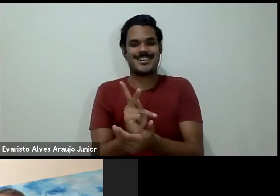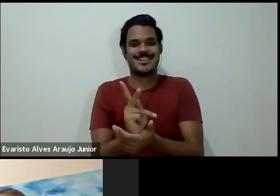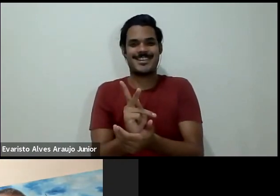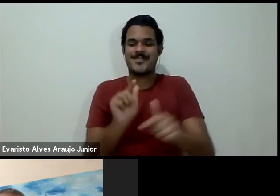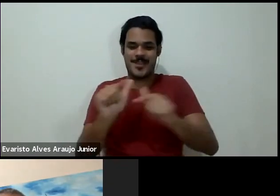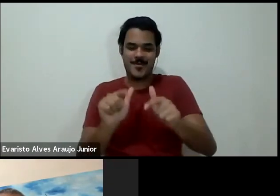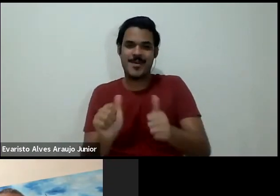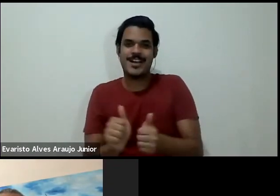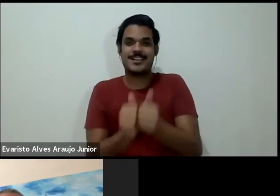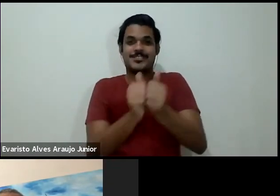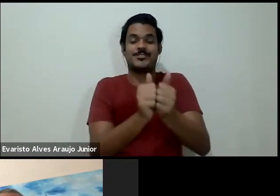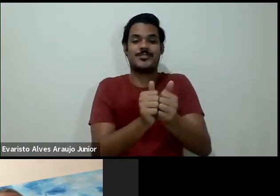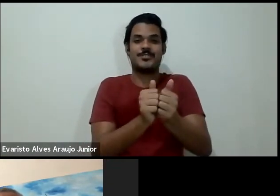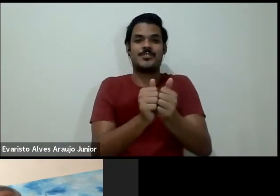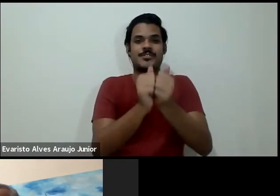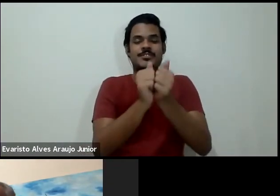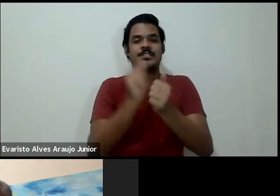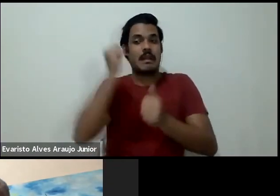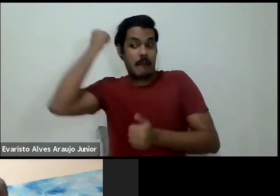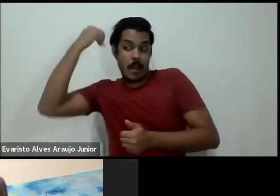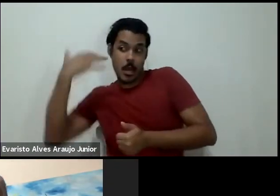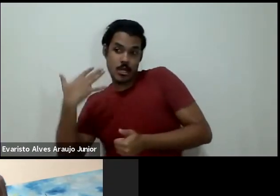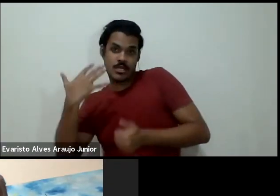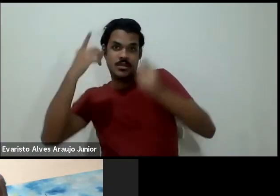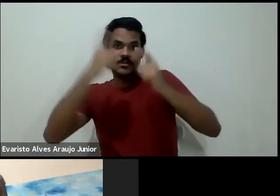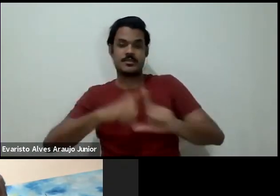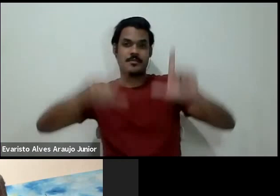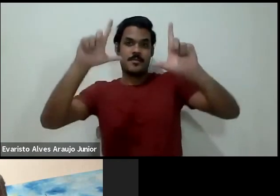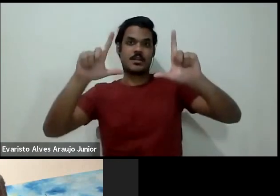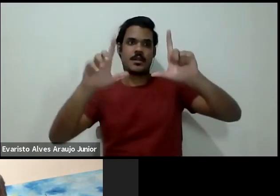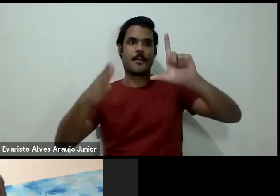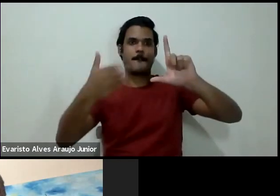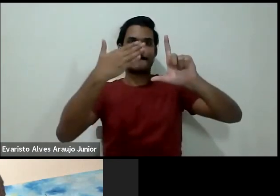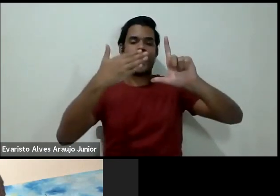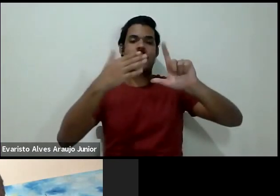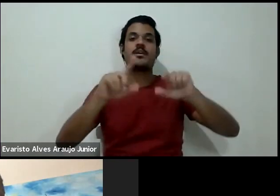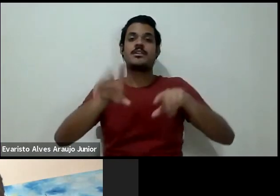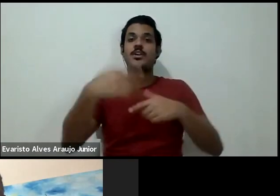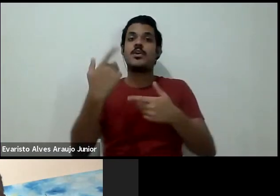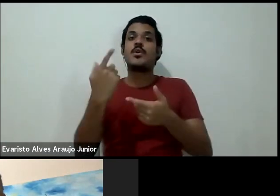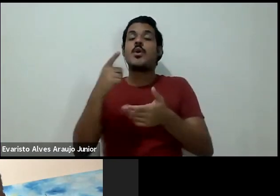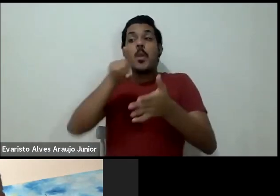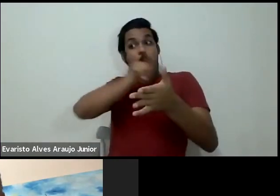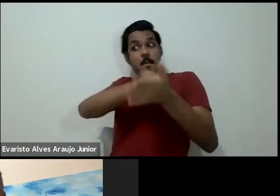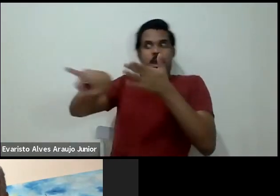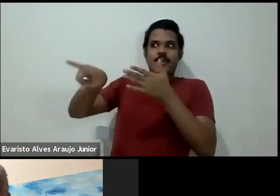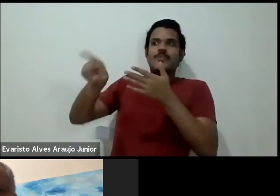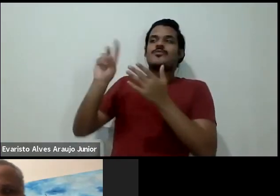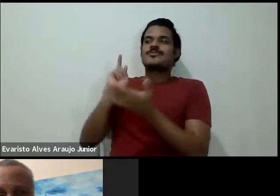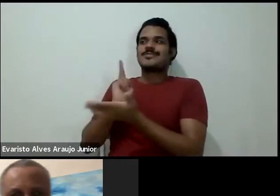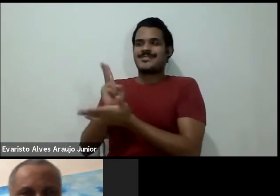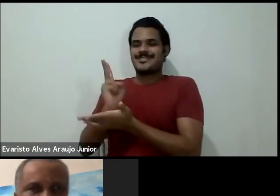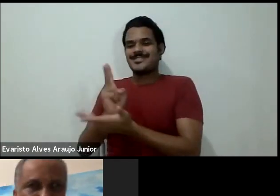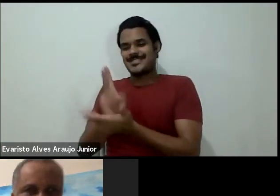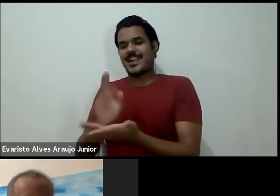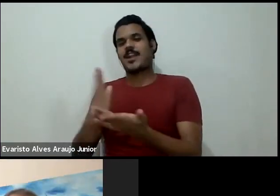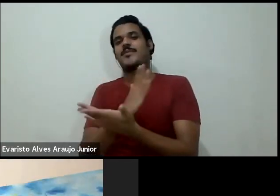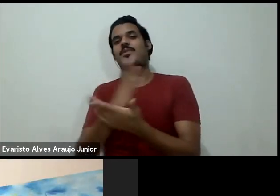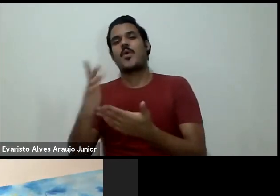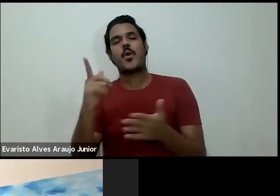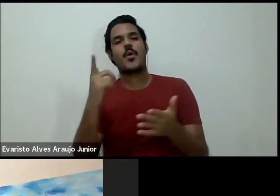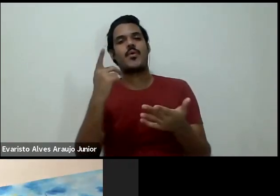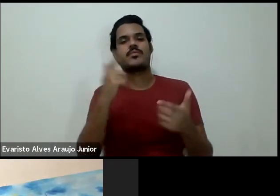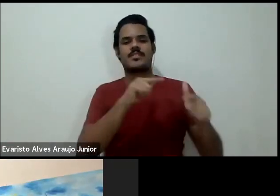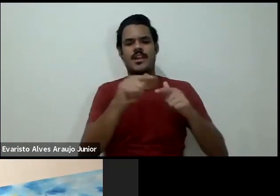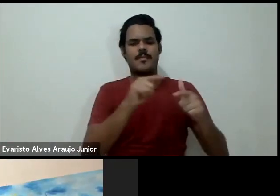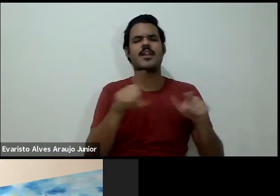imagens estáticas, eu faço as audiodescrições e você é meu consultor, como foi consultor em outros trabalhos também que eu realizei.